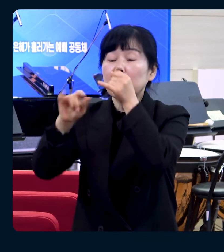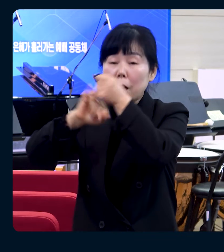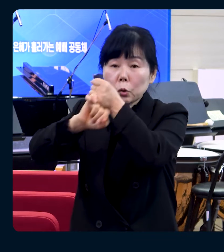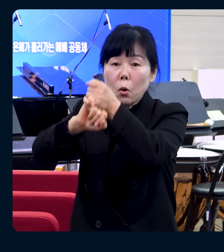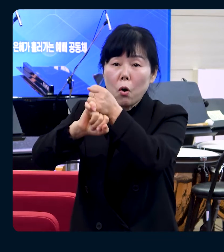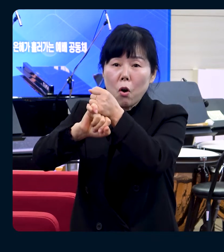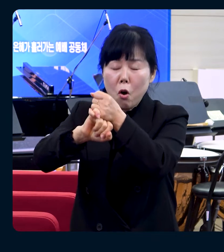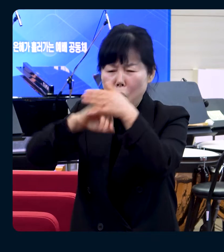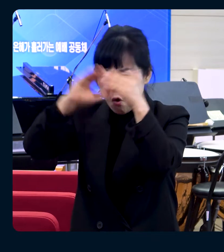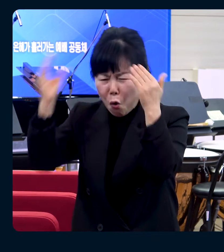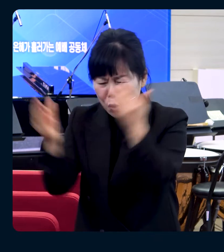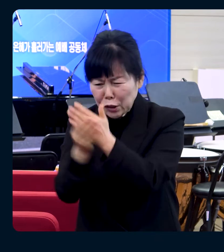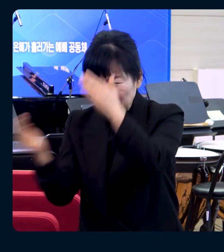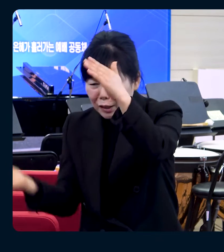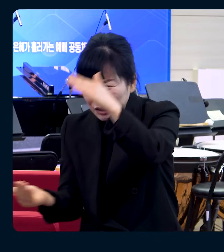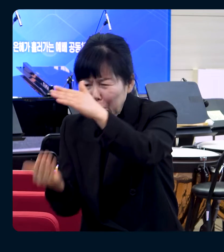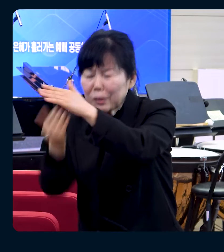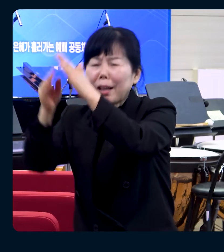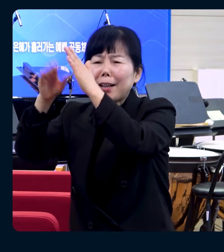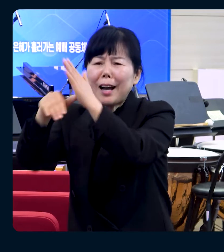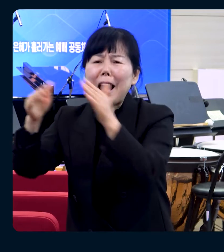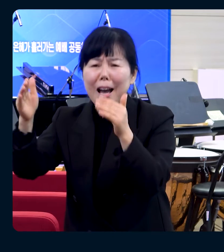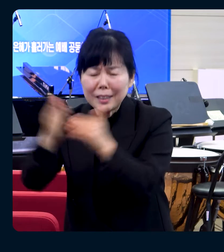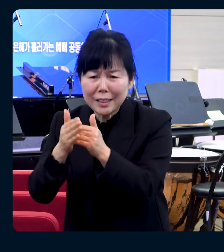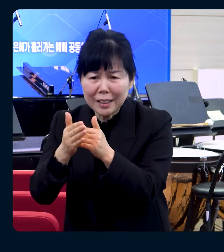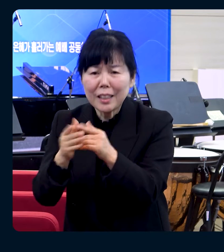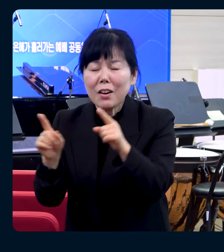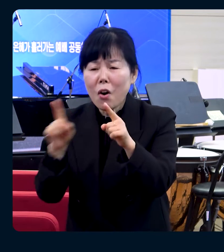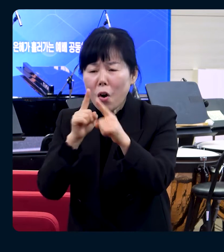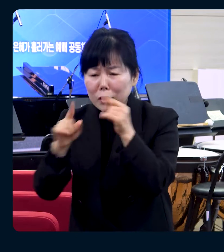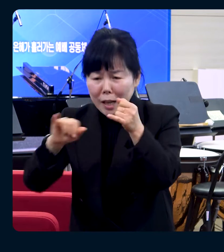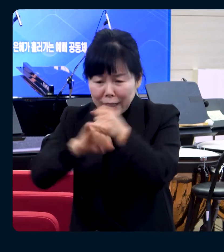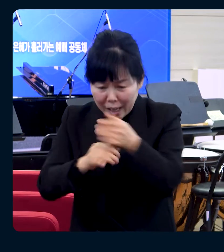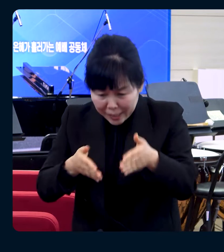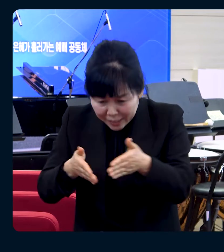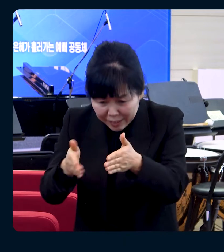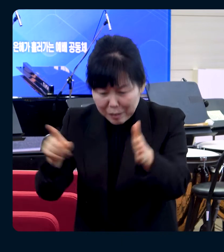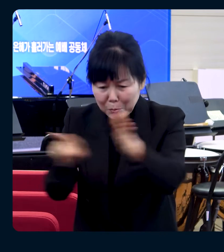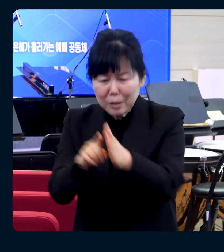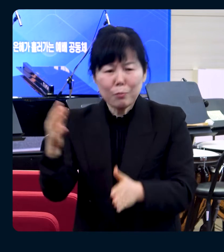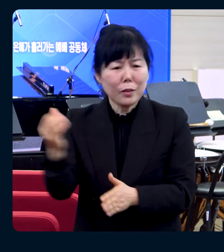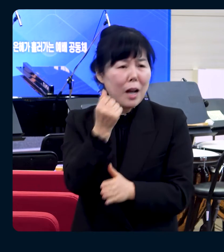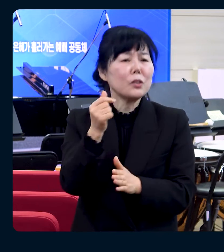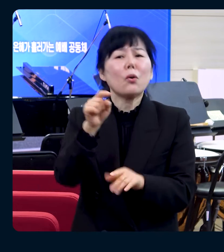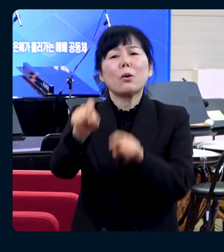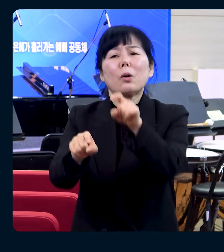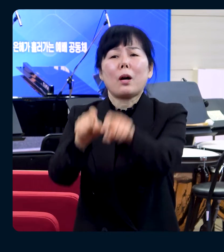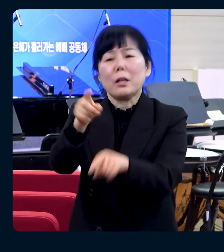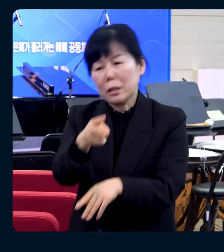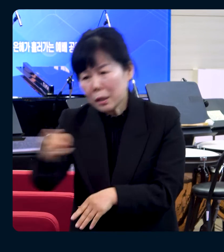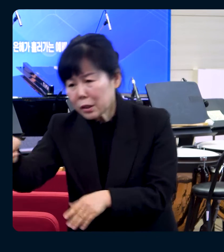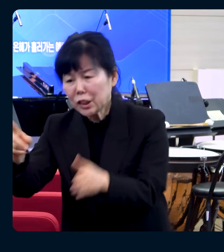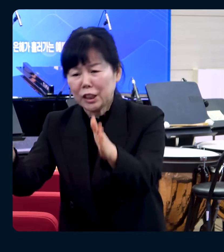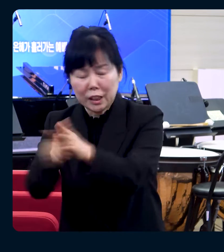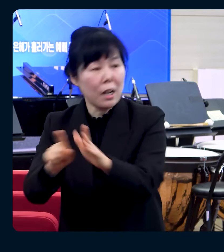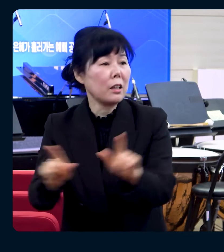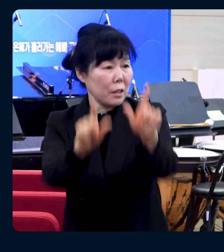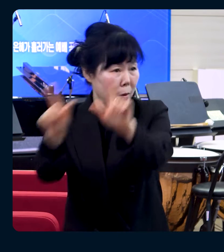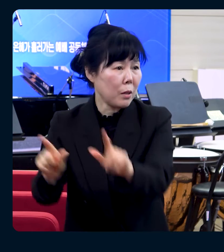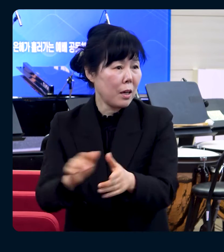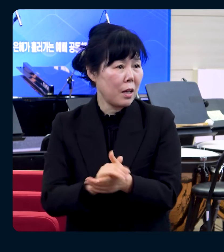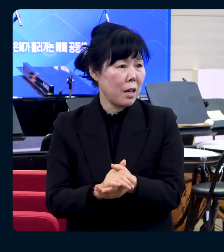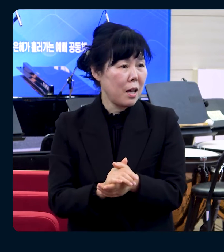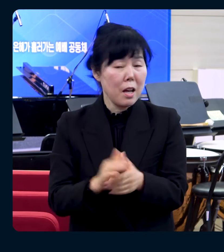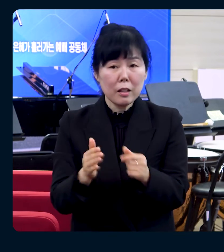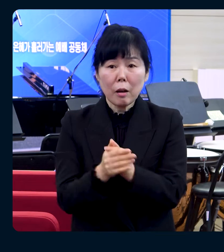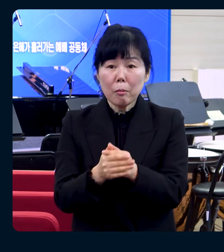온전히 성취될 때까지 그 언약의 길을 믿음으로 걸어가는 것, 이게 신앙생활이죠. 그 약속은 변함이